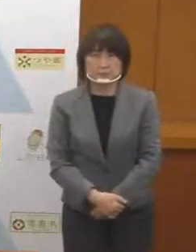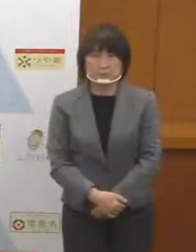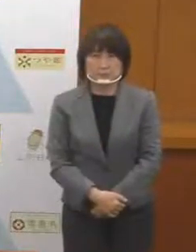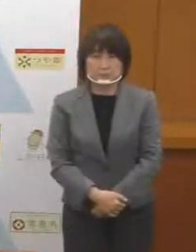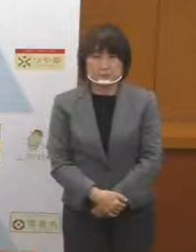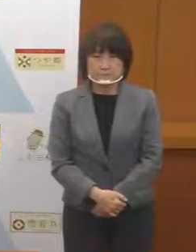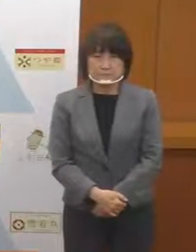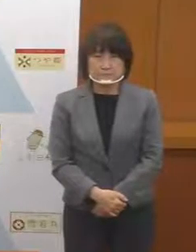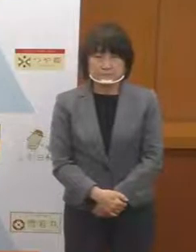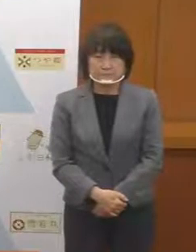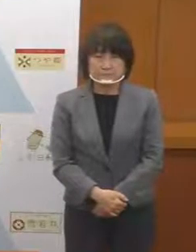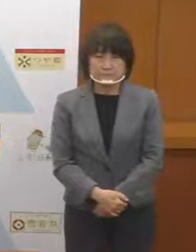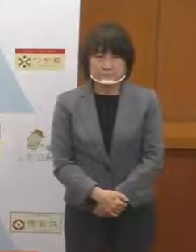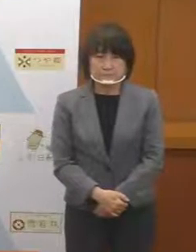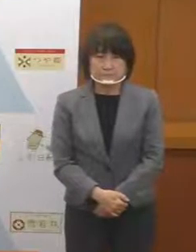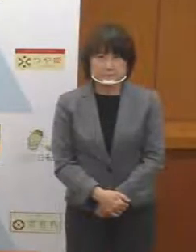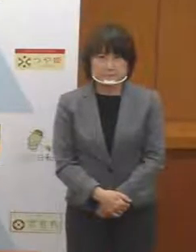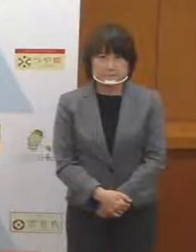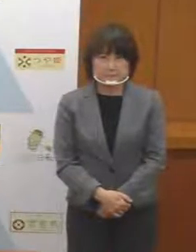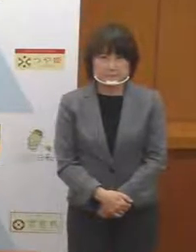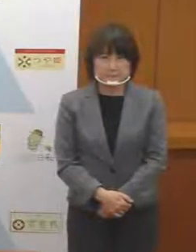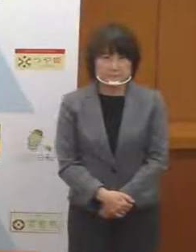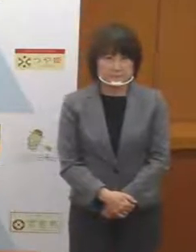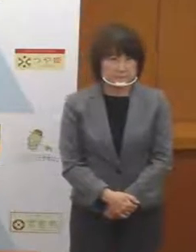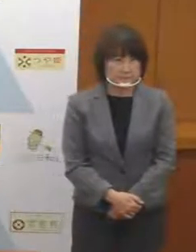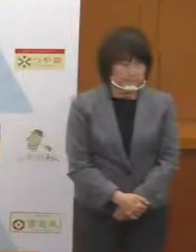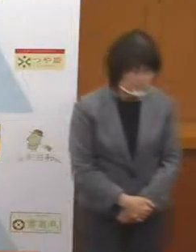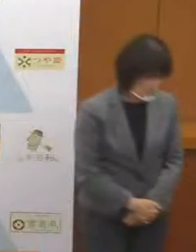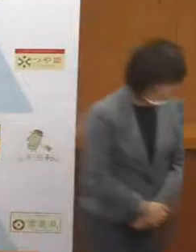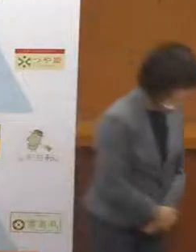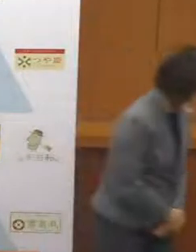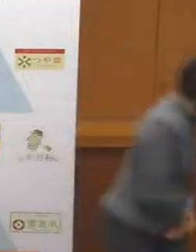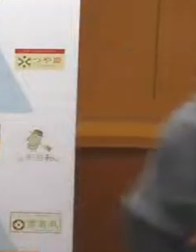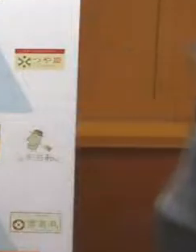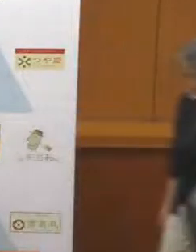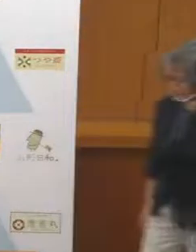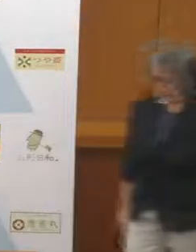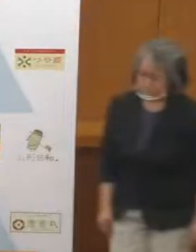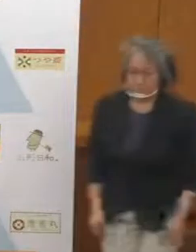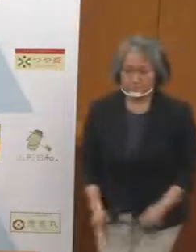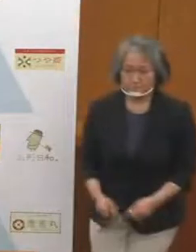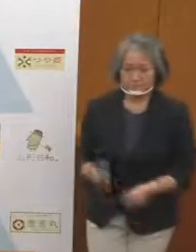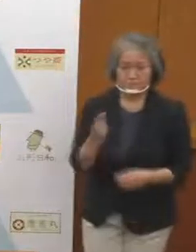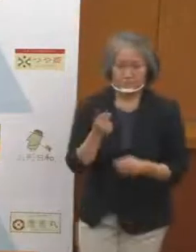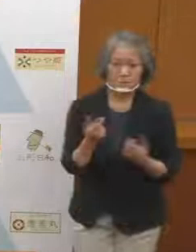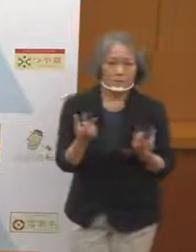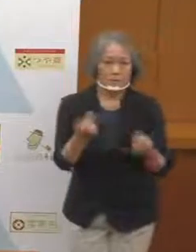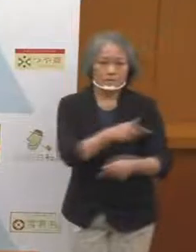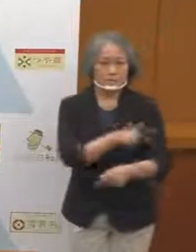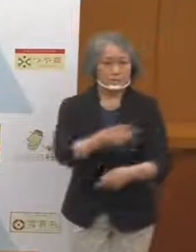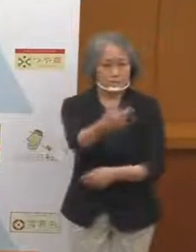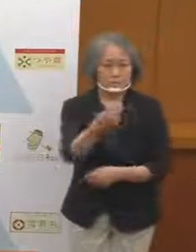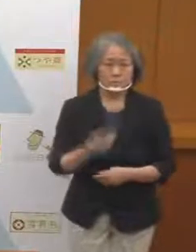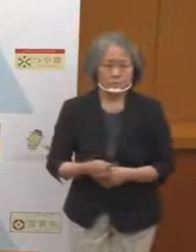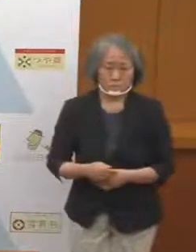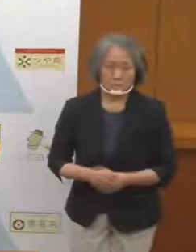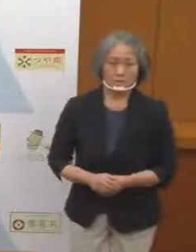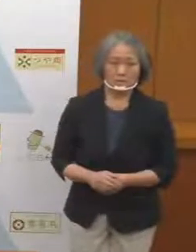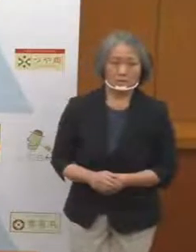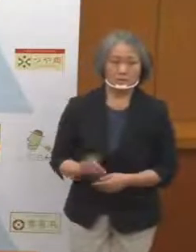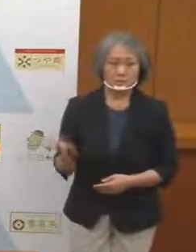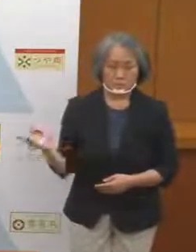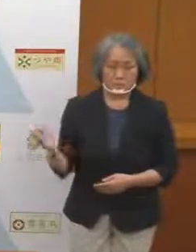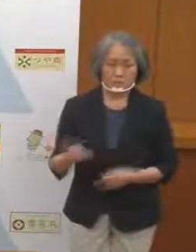ああありがとうございます合わせてになりますがあの知事は7月2日に船むさんの事務所を訪問